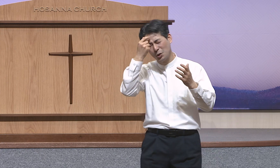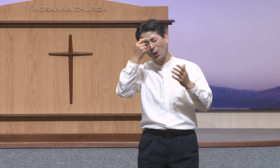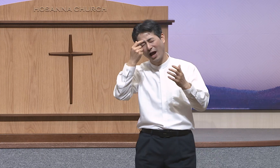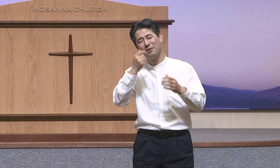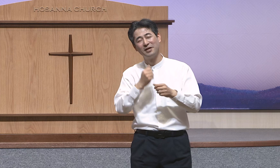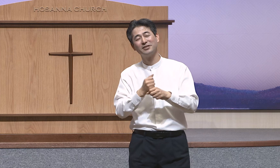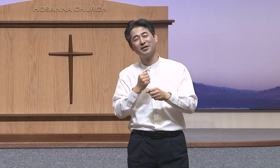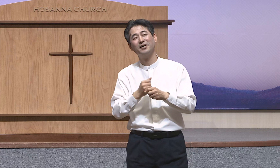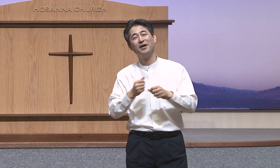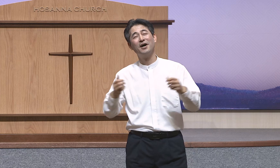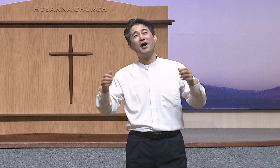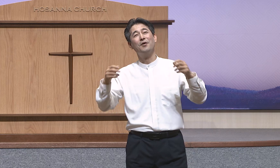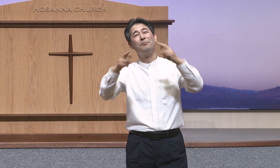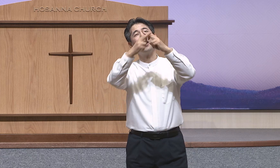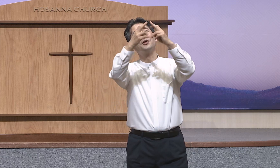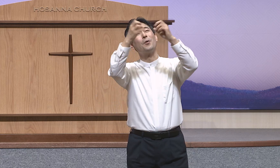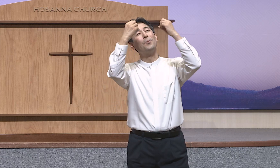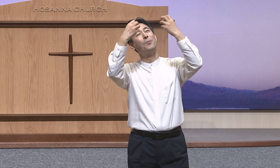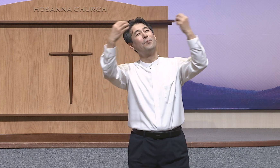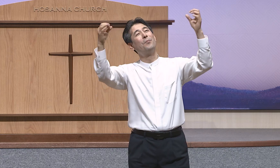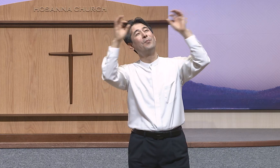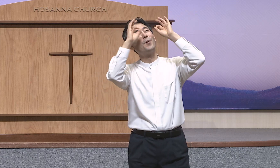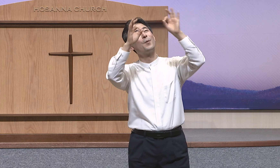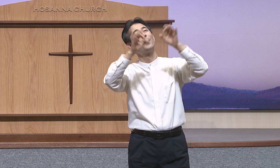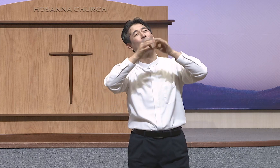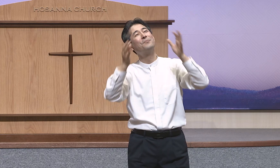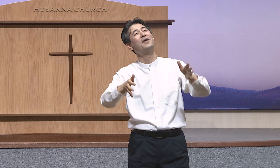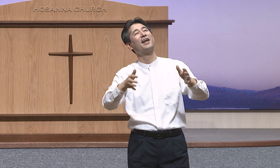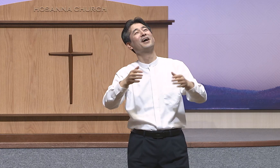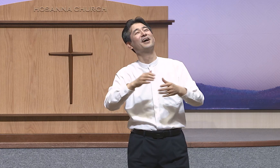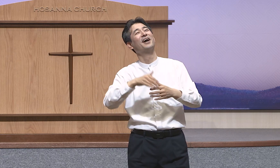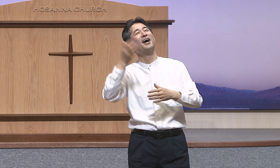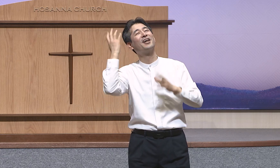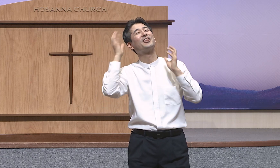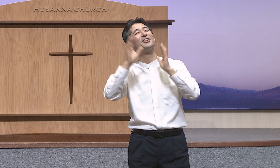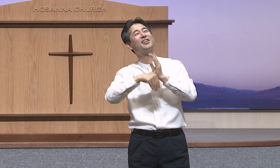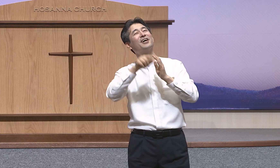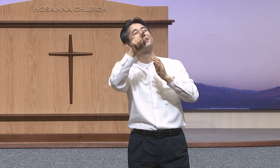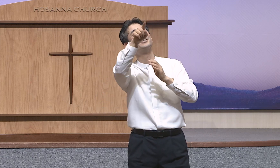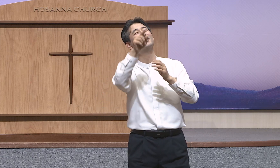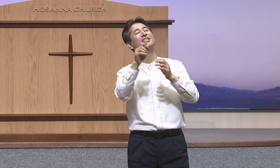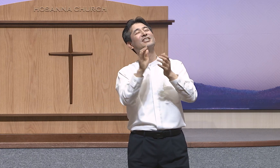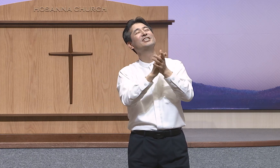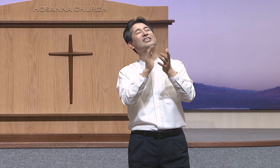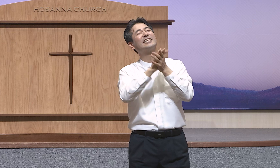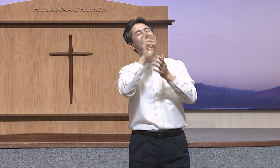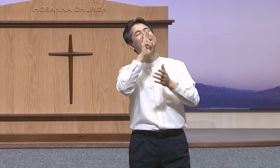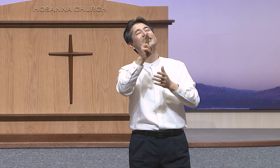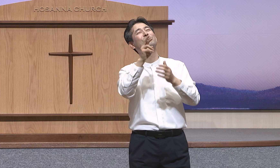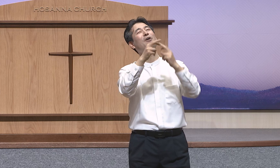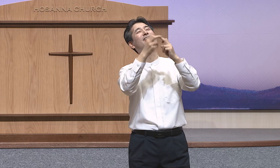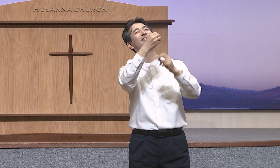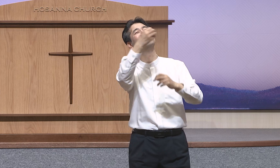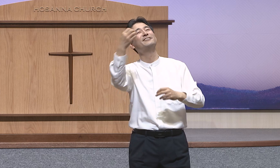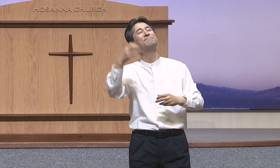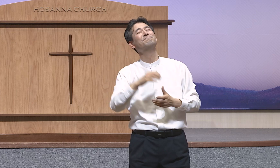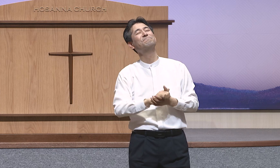그러면서 찬양하고 기도하면서 하늘의 별을 보면서 오랜만이구나. 너 나의 친구였는데